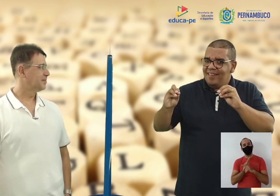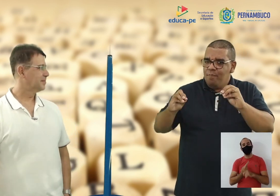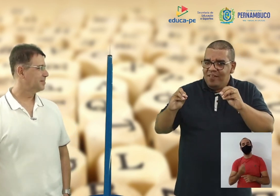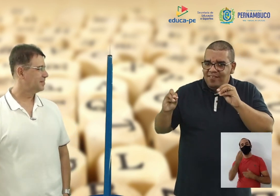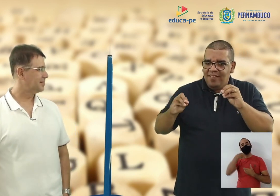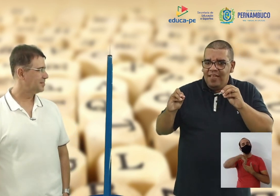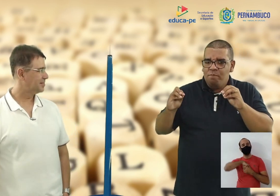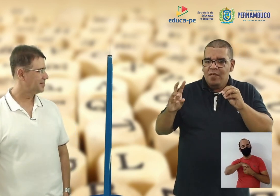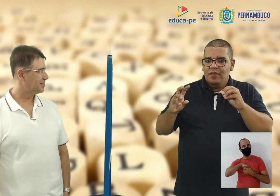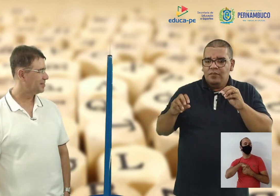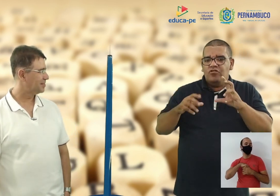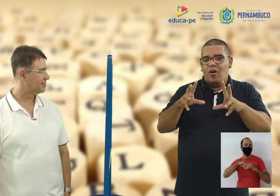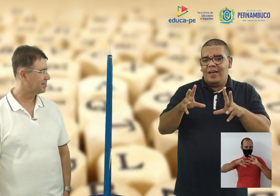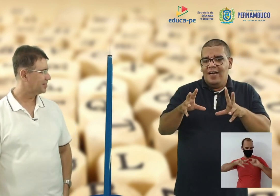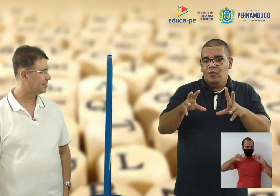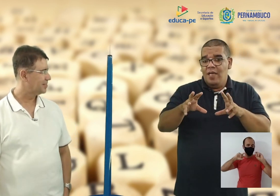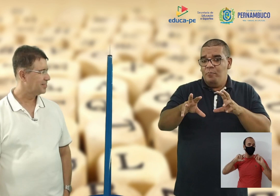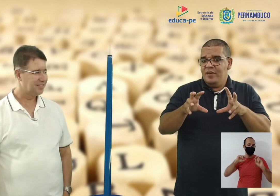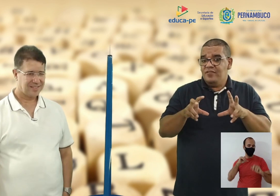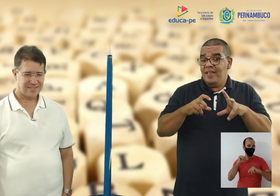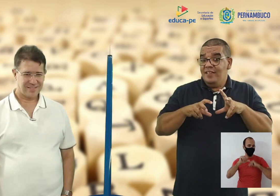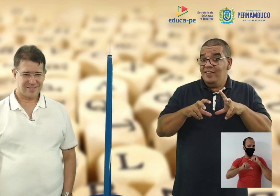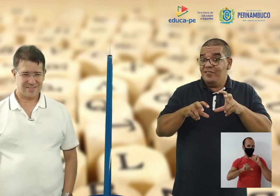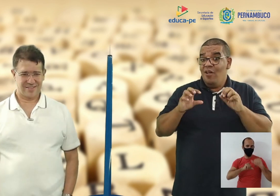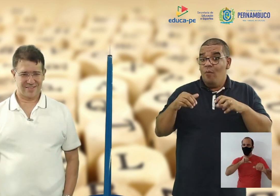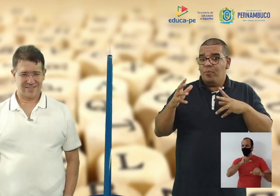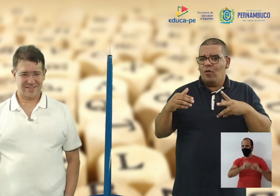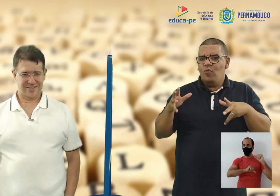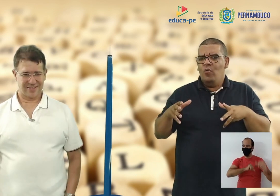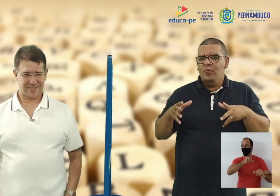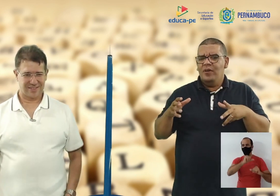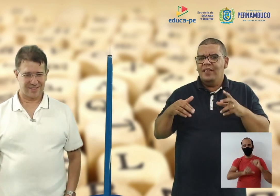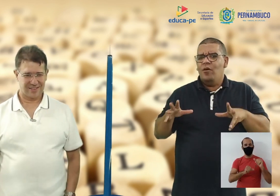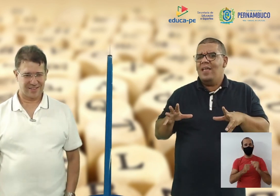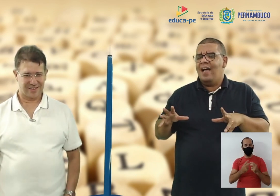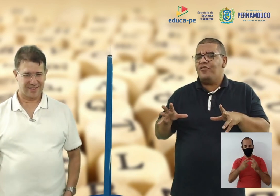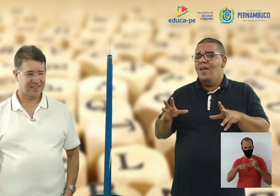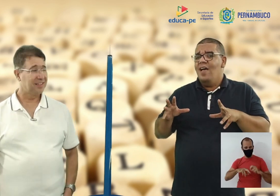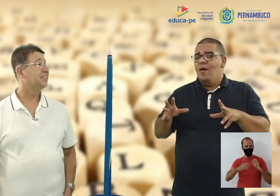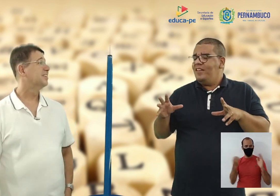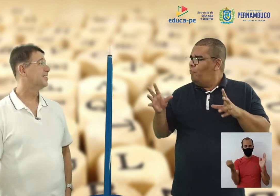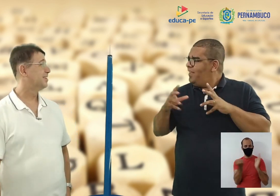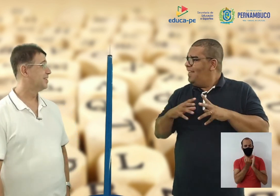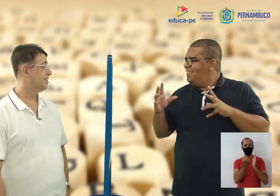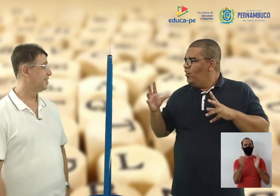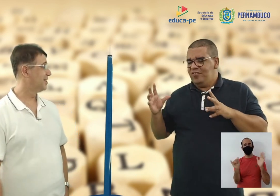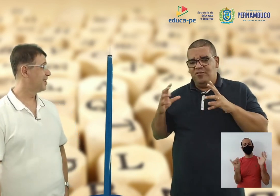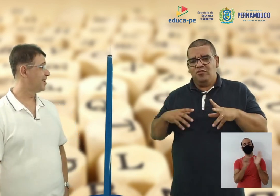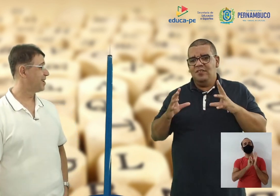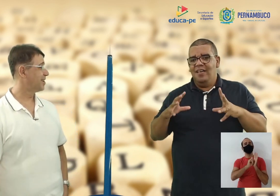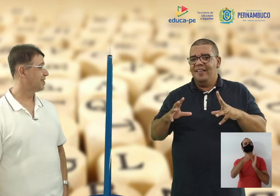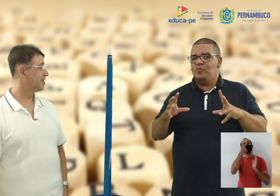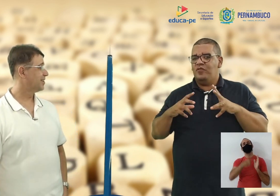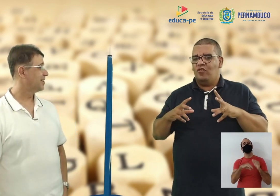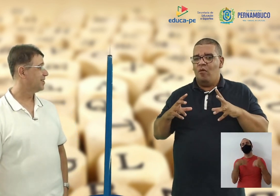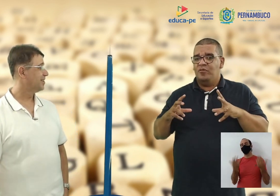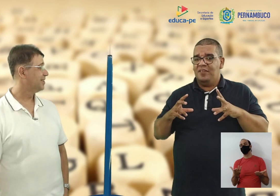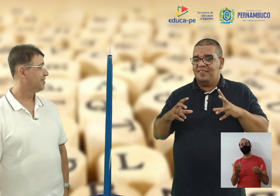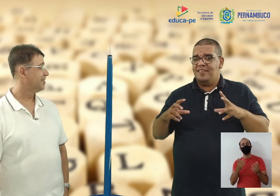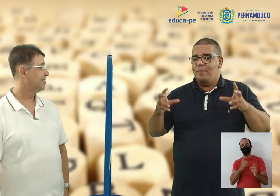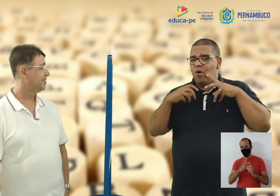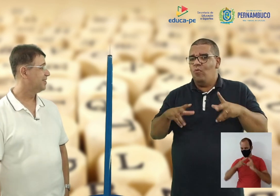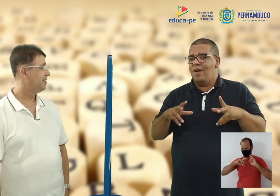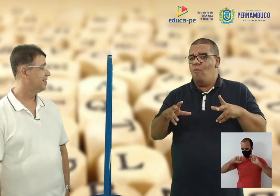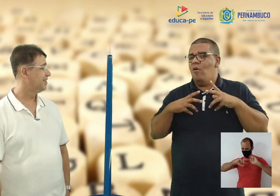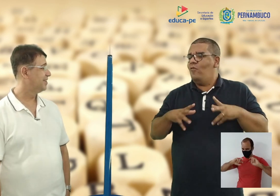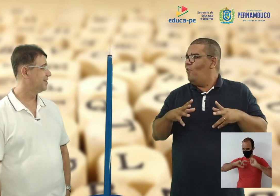está sempre se deslocando. É por isso que ele diz, procuro-me e não me acho. Mas eu poderia dizer aos nossos estudantes, professor Robson, que